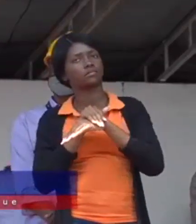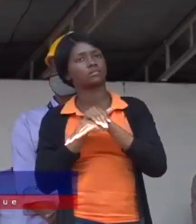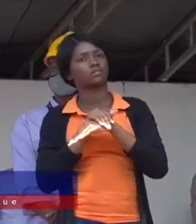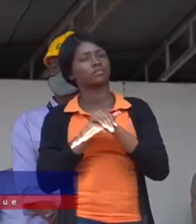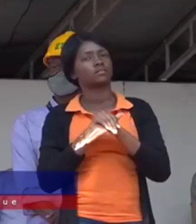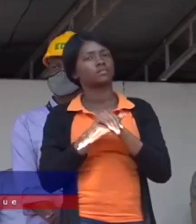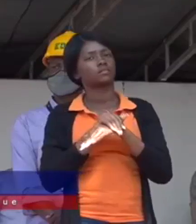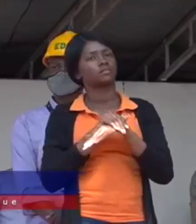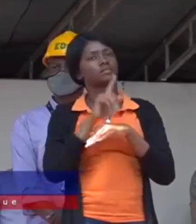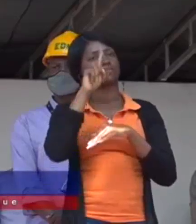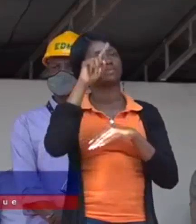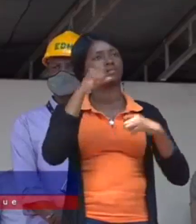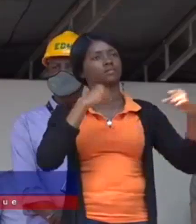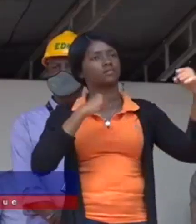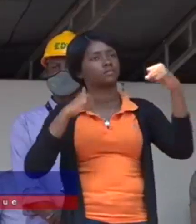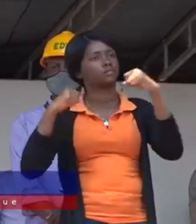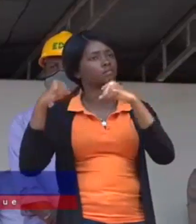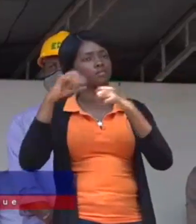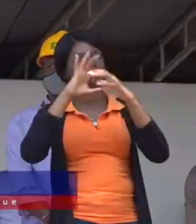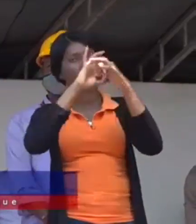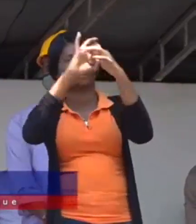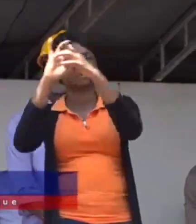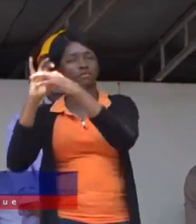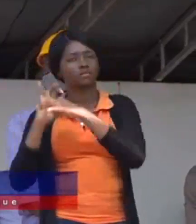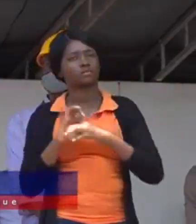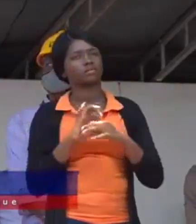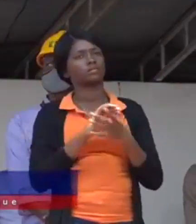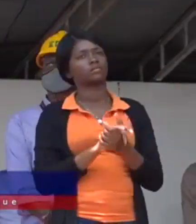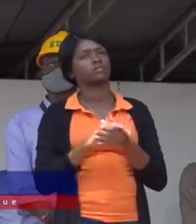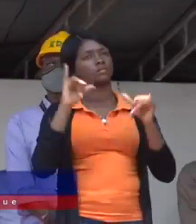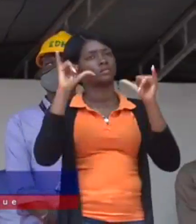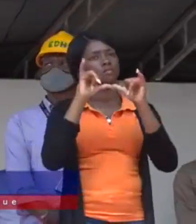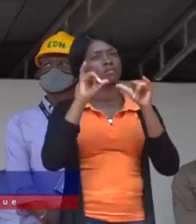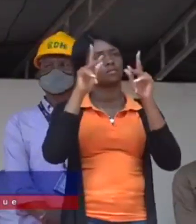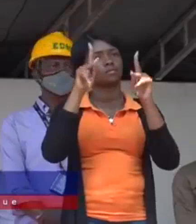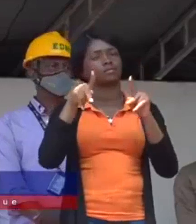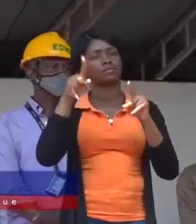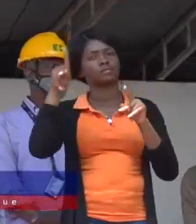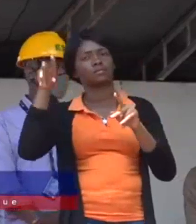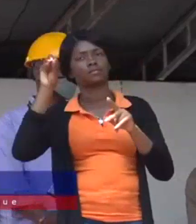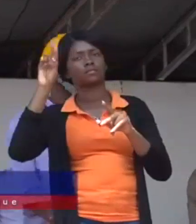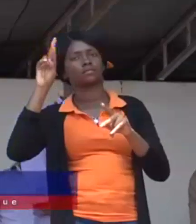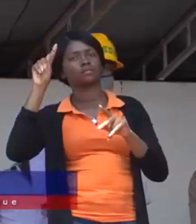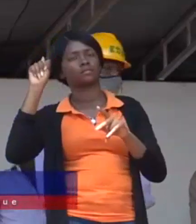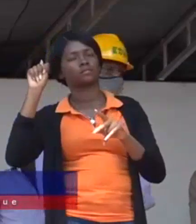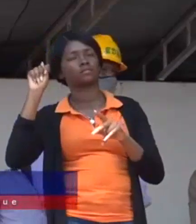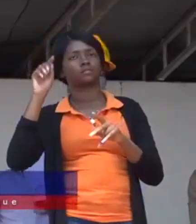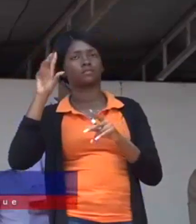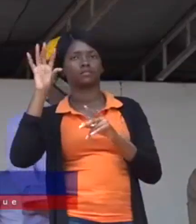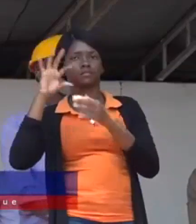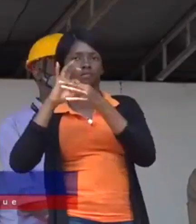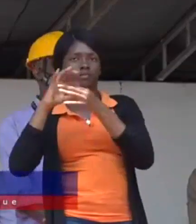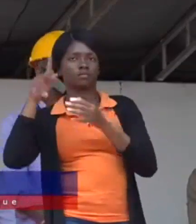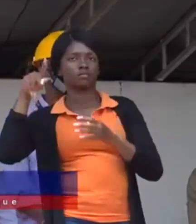yo bataille collectif. Même Jean Moun pas de paix. M'profite saluer là. Yo mettre